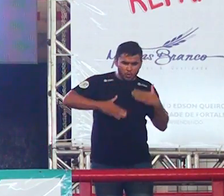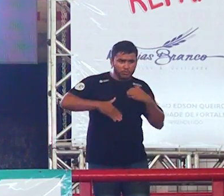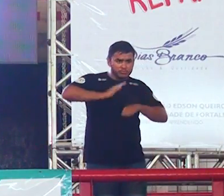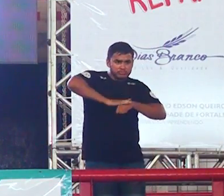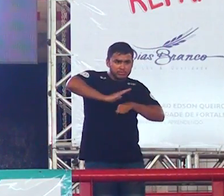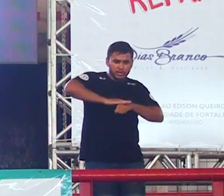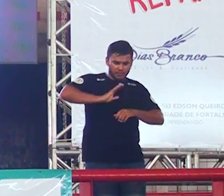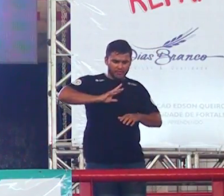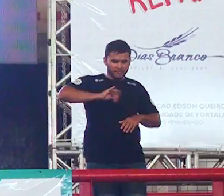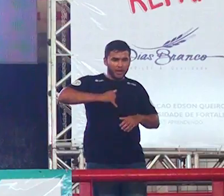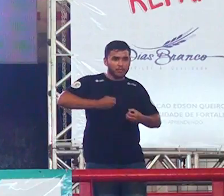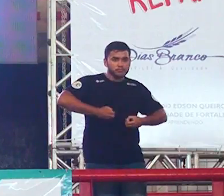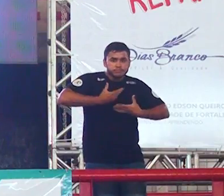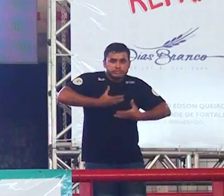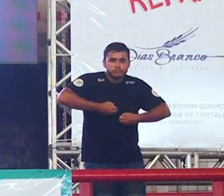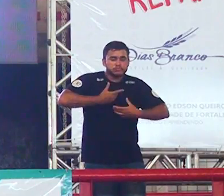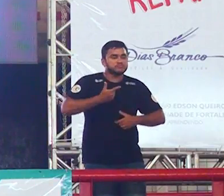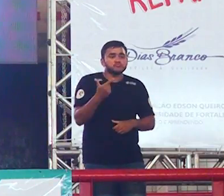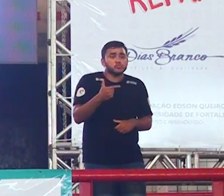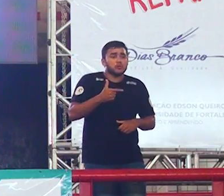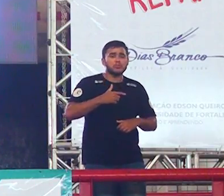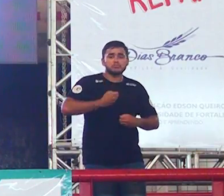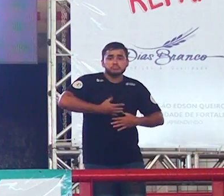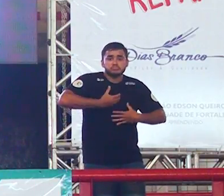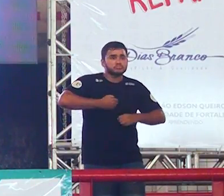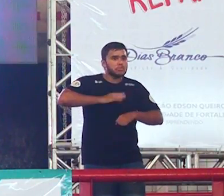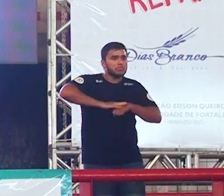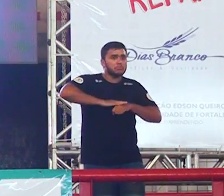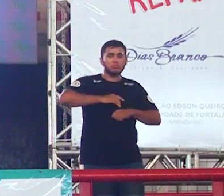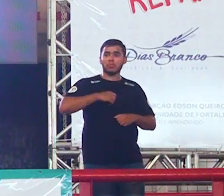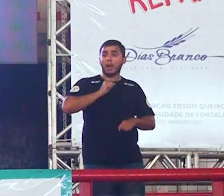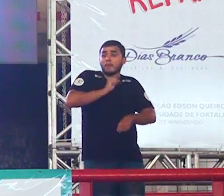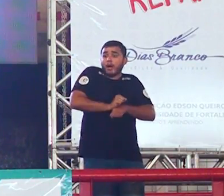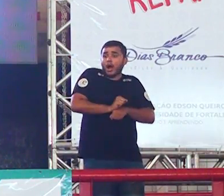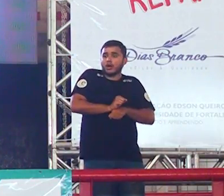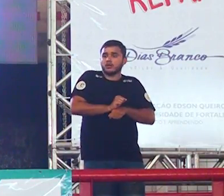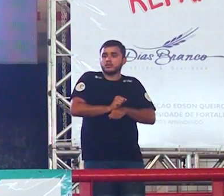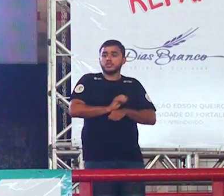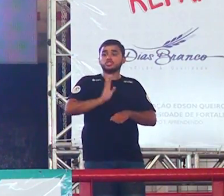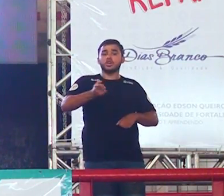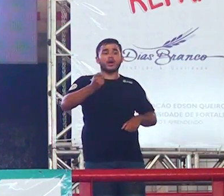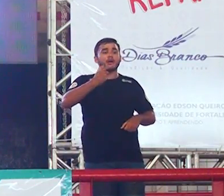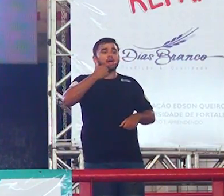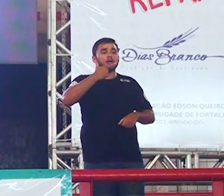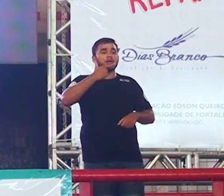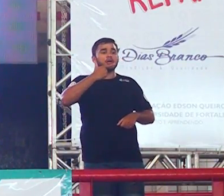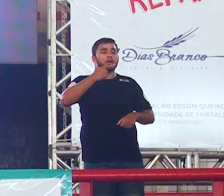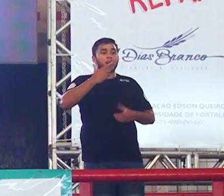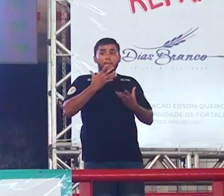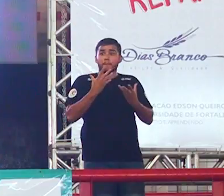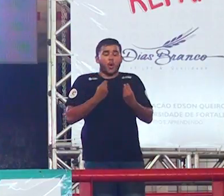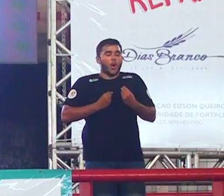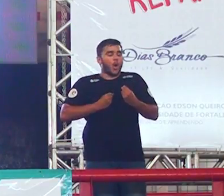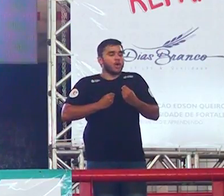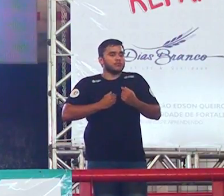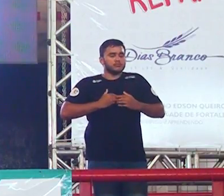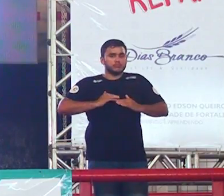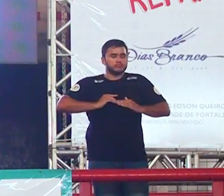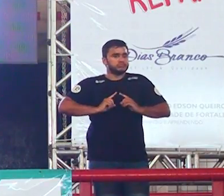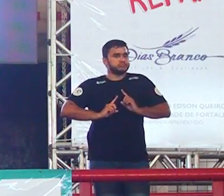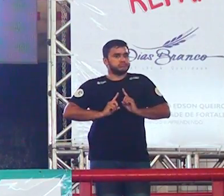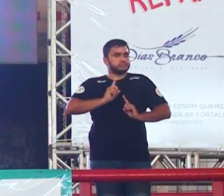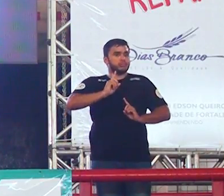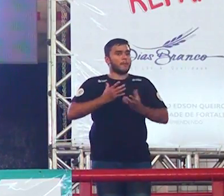esse hormônio, porque níveis altos desse hormônio vai bloquear o próprio hormônio ser produzido. O